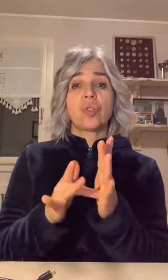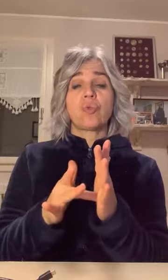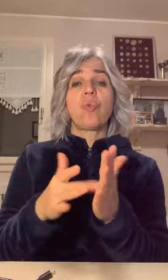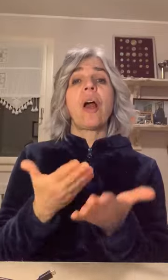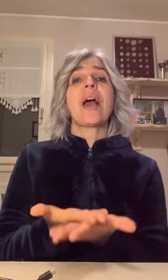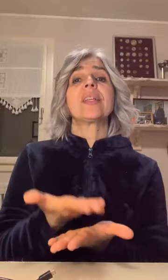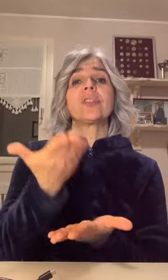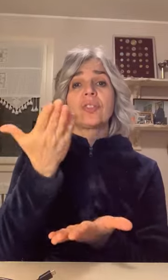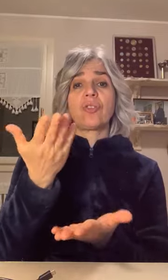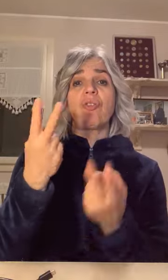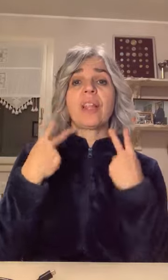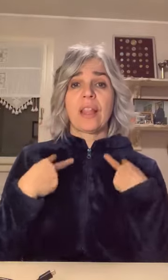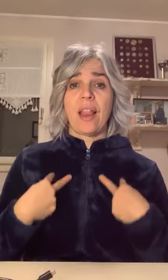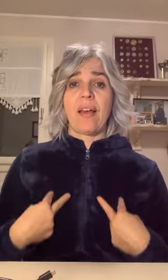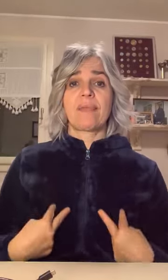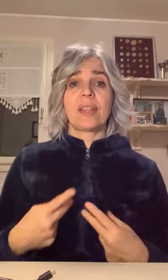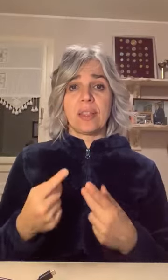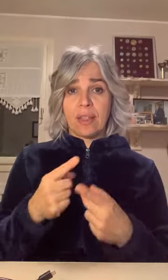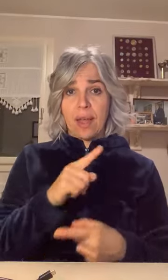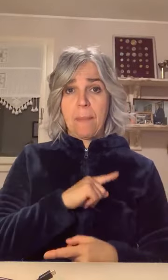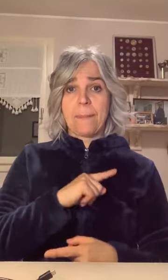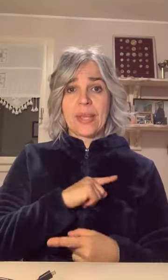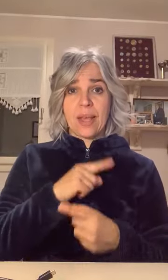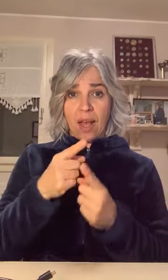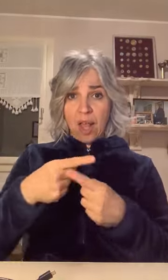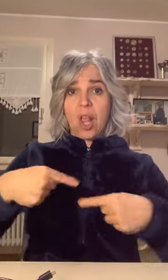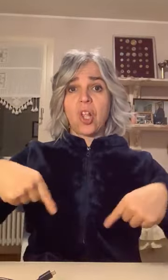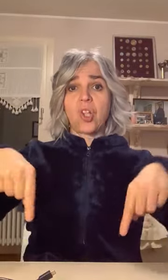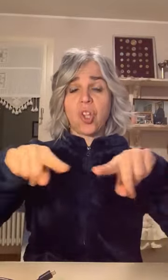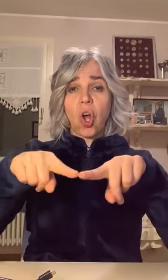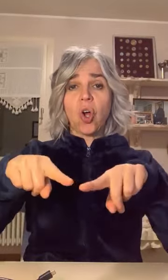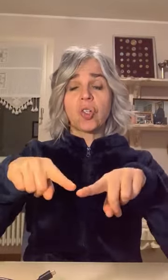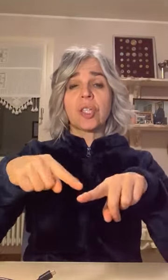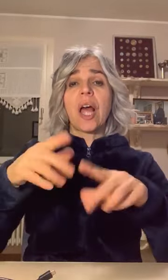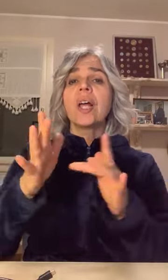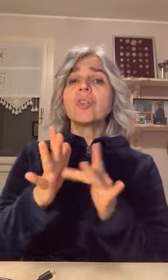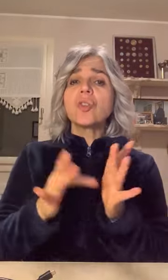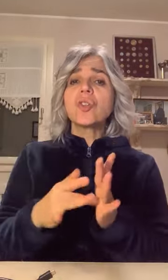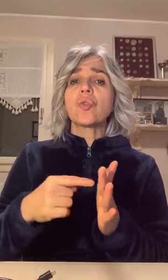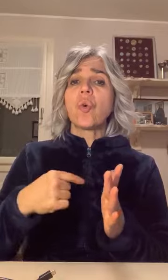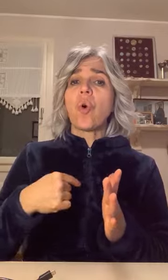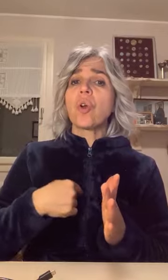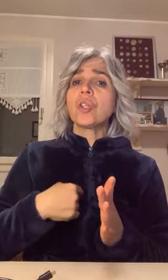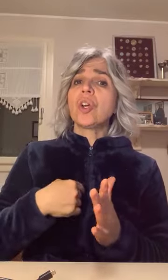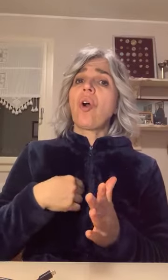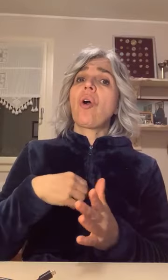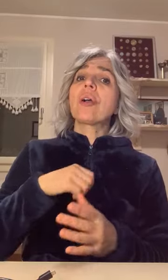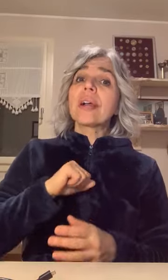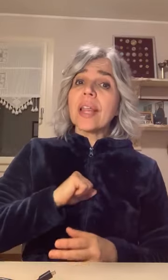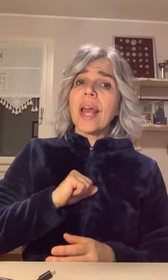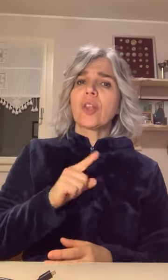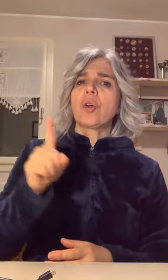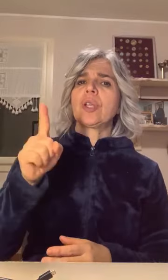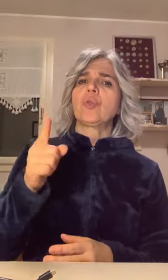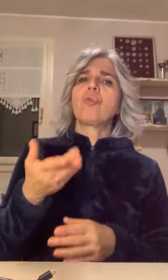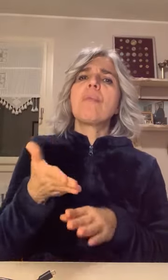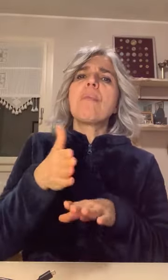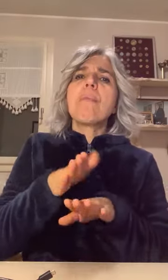mio cuore, io credo nel tuo sacrificio sulla croce, io credo che tu sei morto per i miei peccati e oggi io desidero che